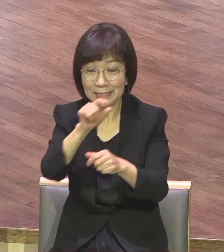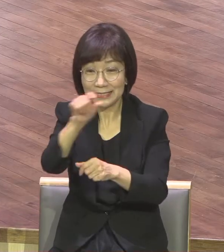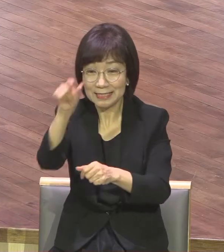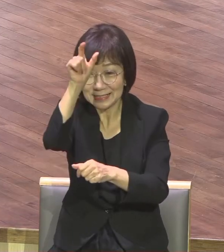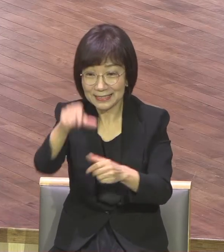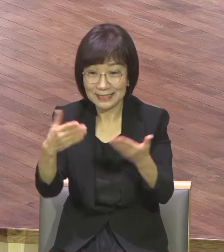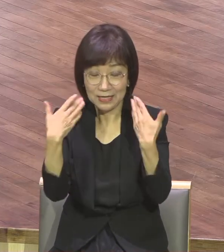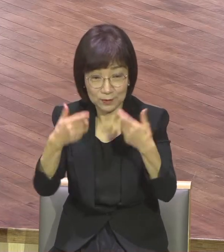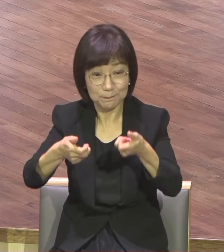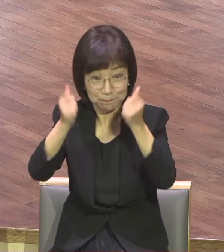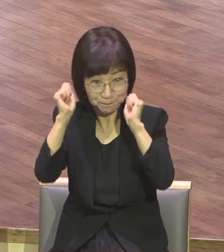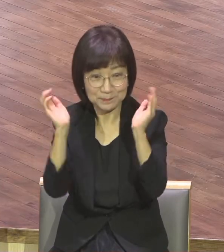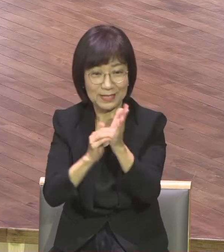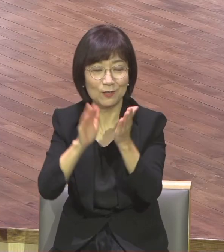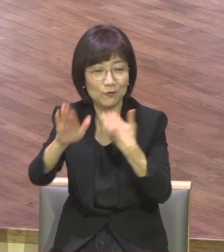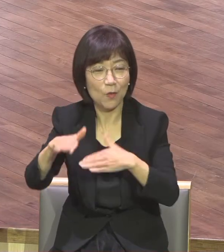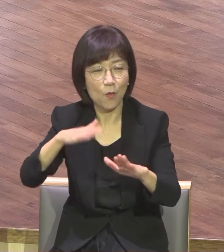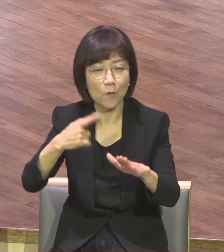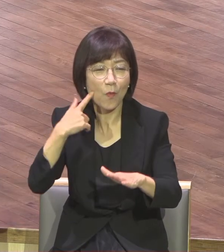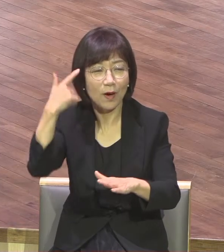목사 안수를 받았습니다.